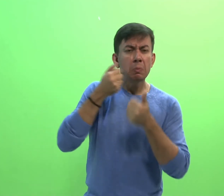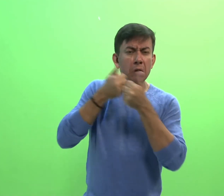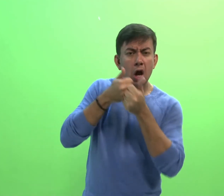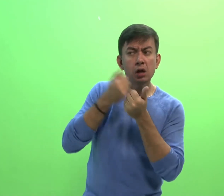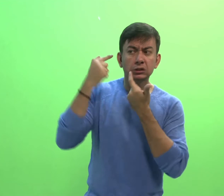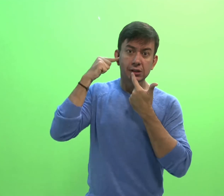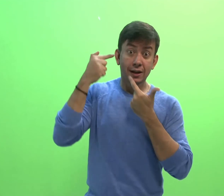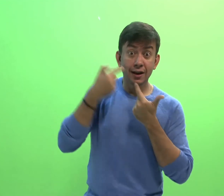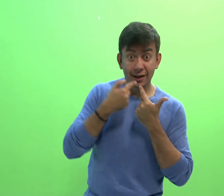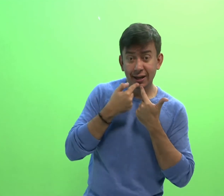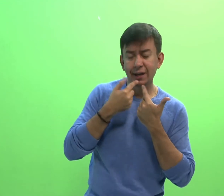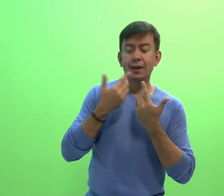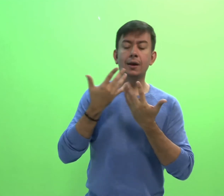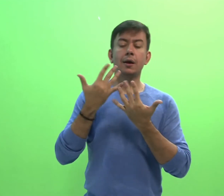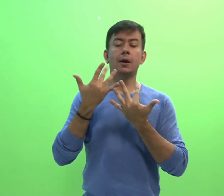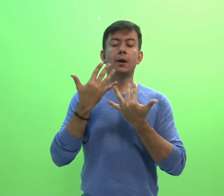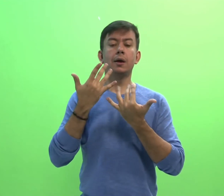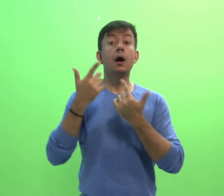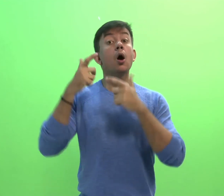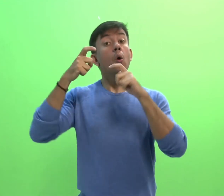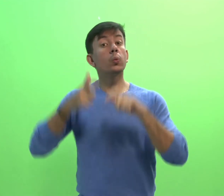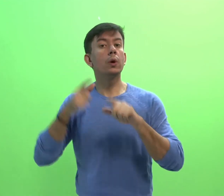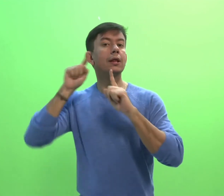O local vai ser em movimento de semicírculo.